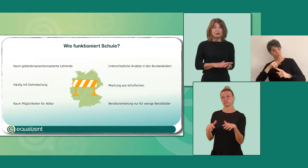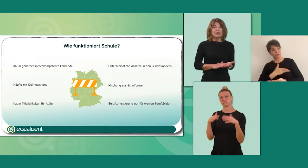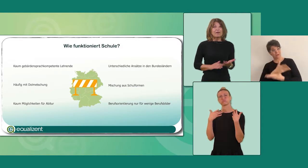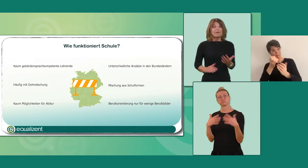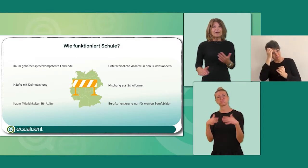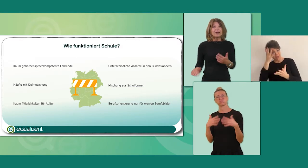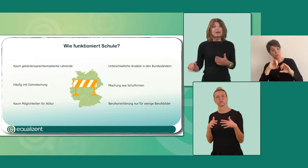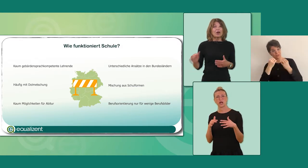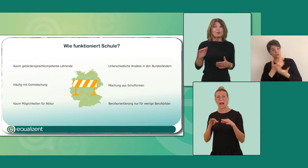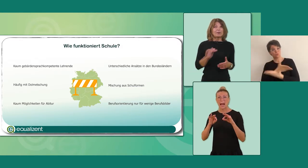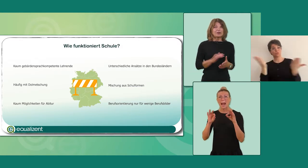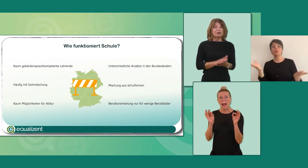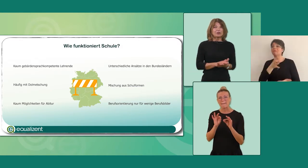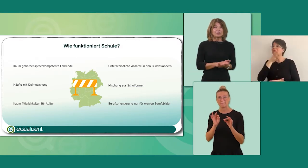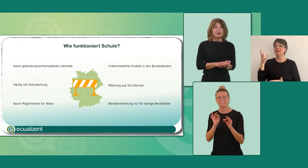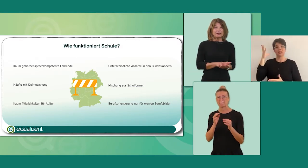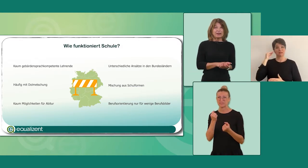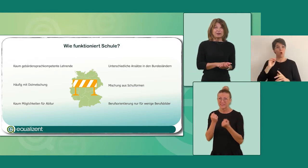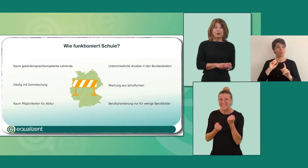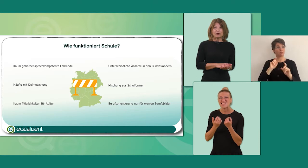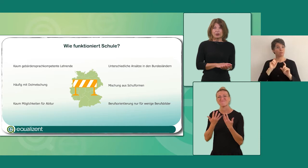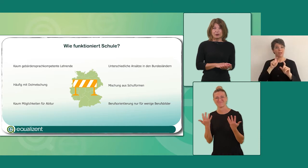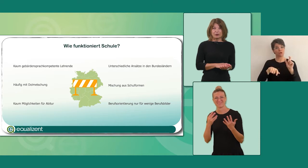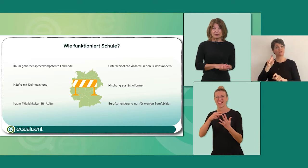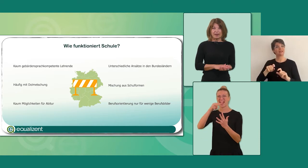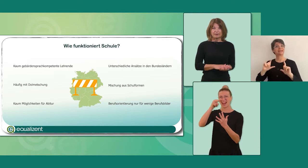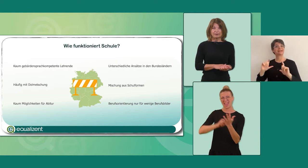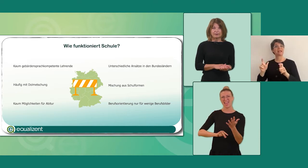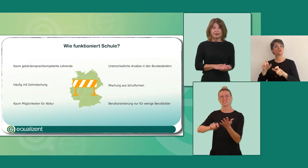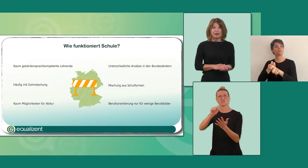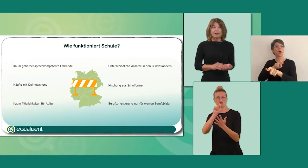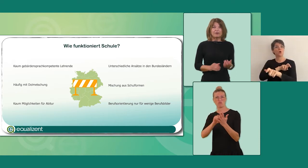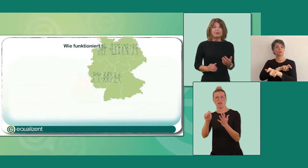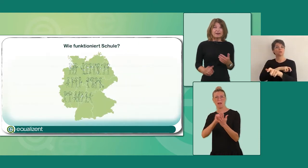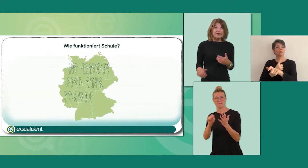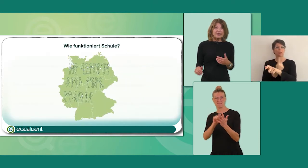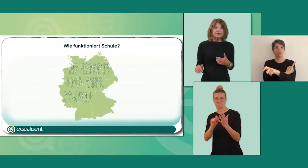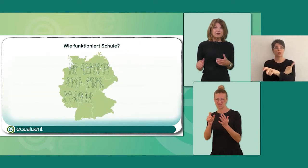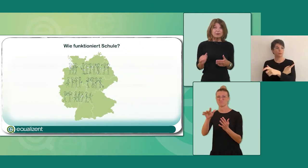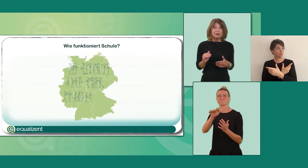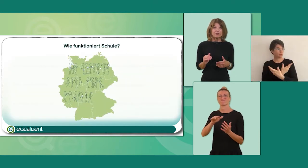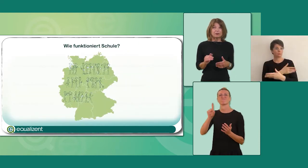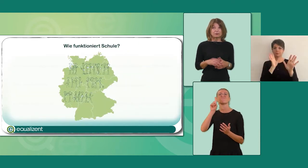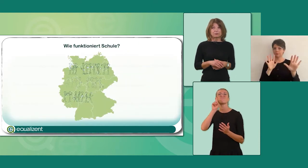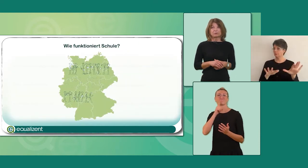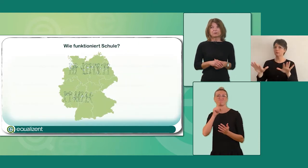Bildungssituation viele taube Menschen aus unserer Gesellschaft ausgeschlossen werden. Wir verlieren sie